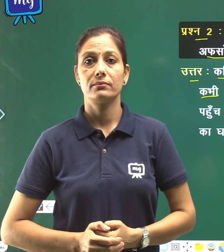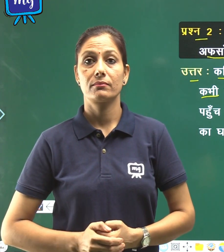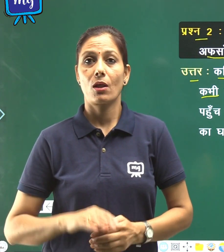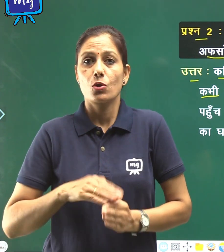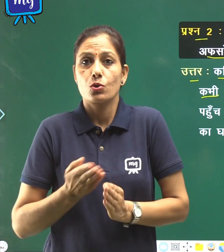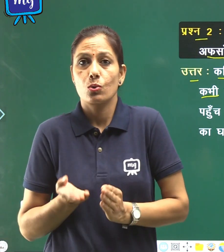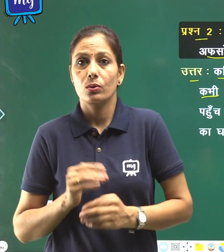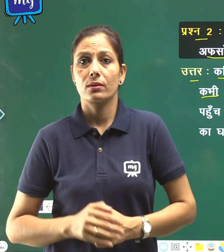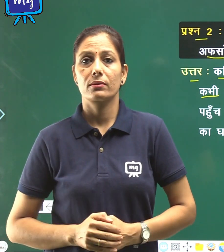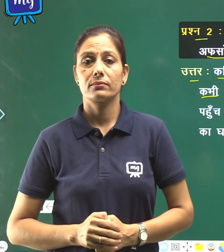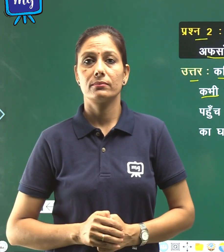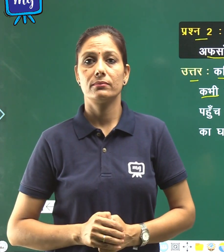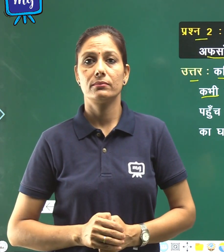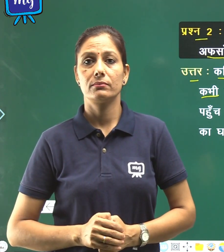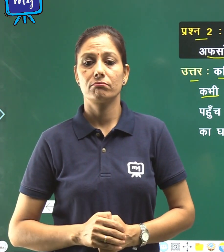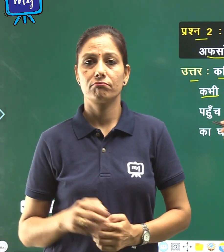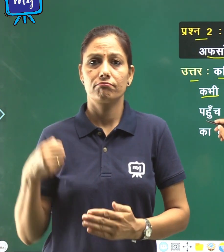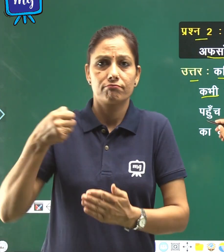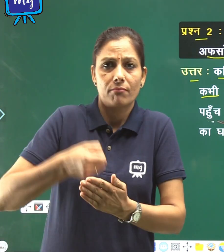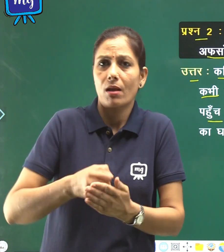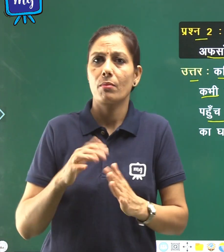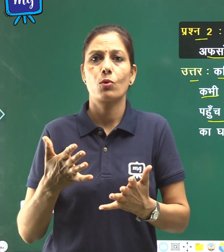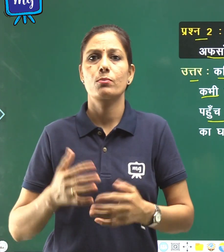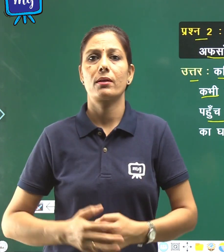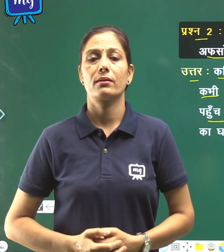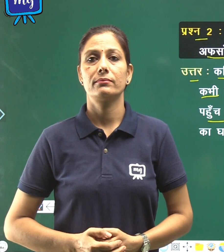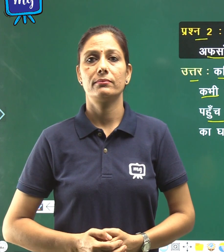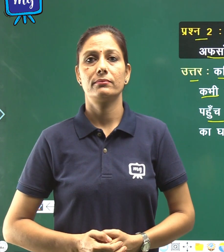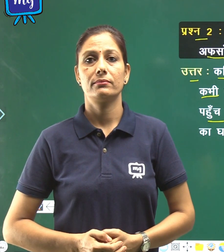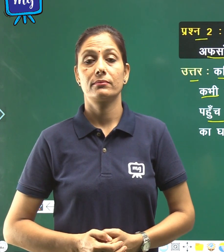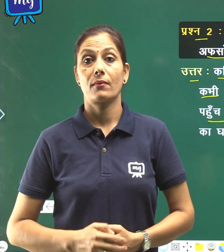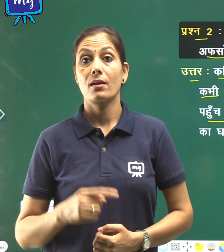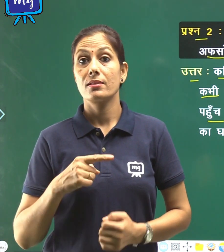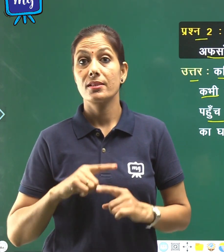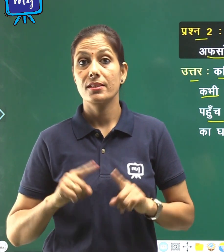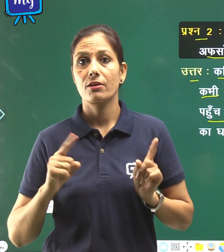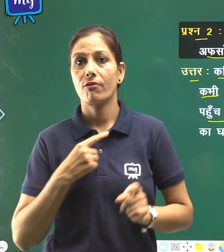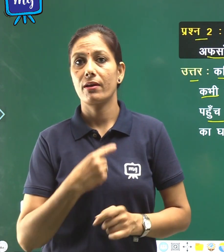छोर तक नहीं पहुंच पाया, जिससे वह